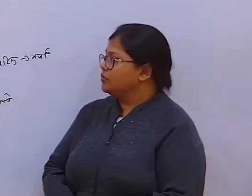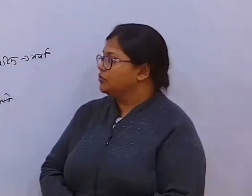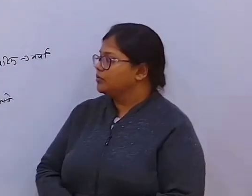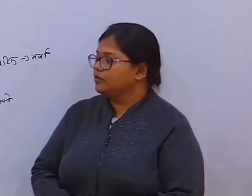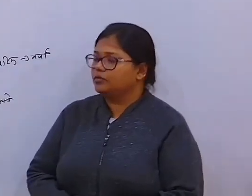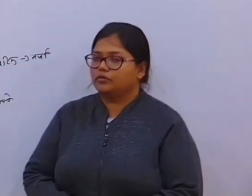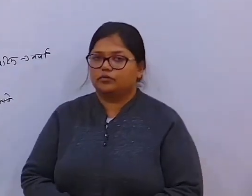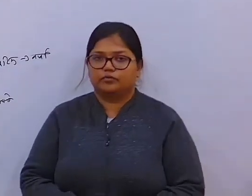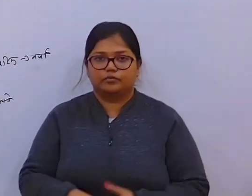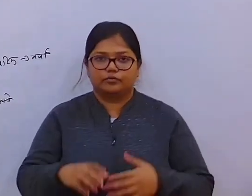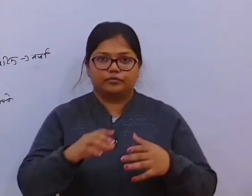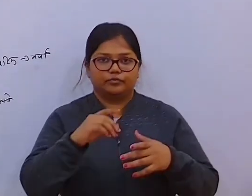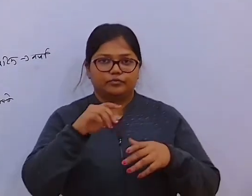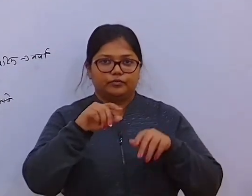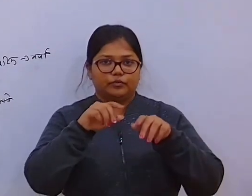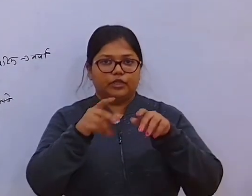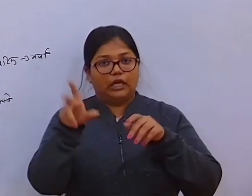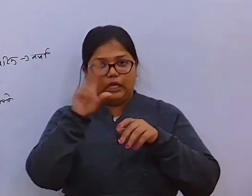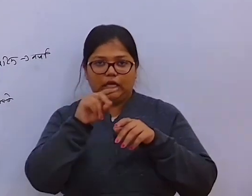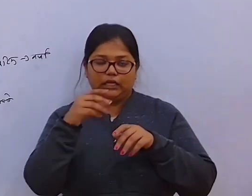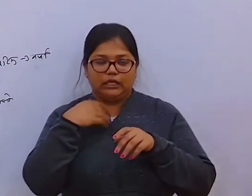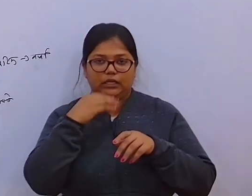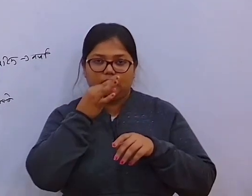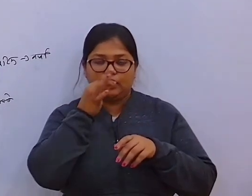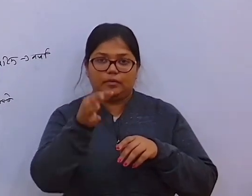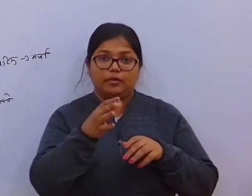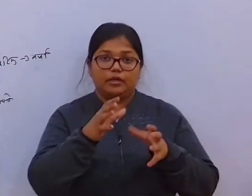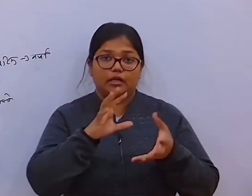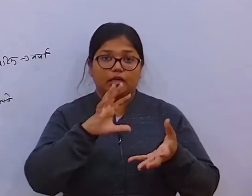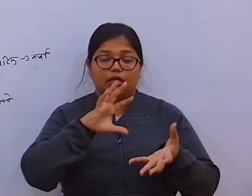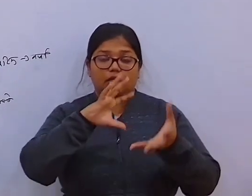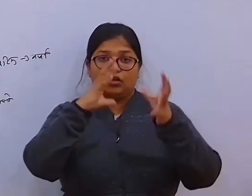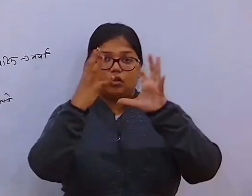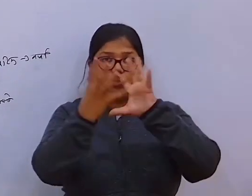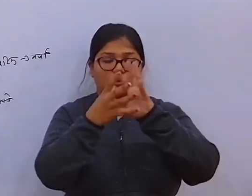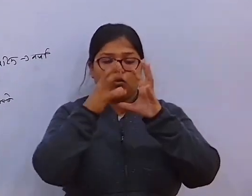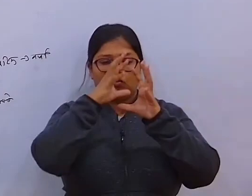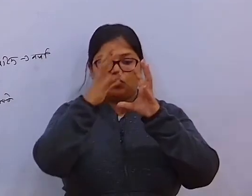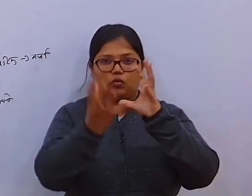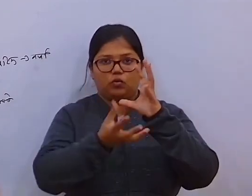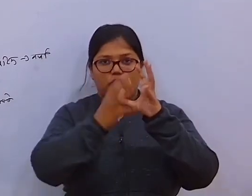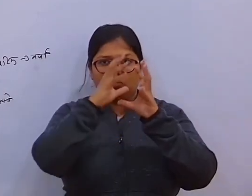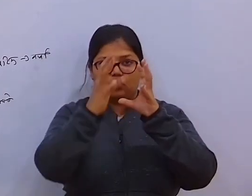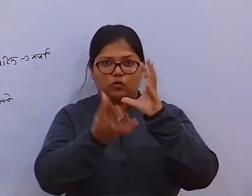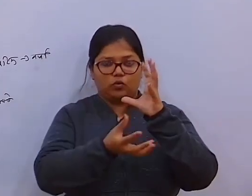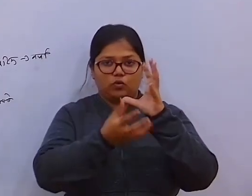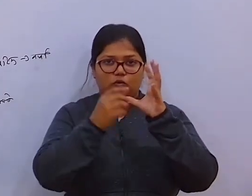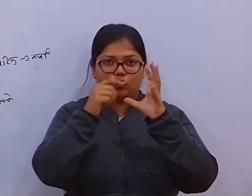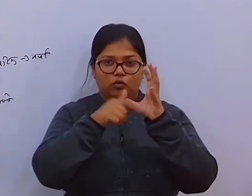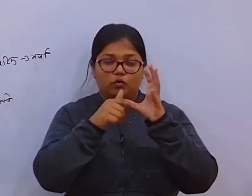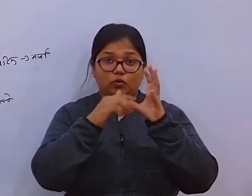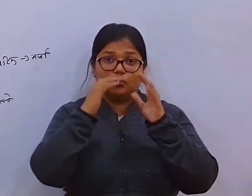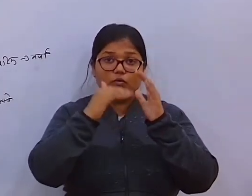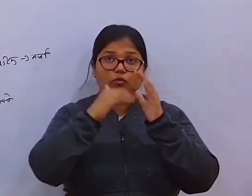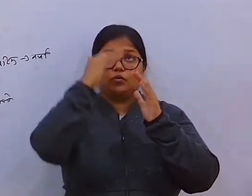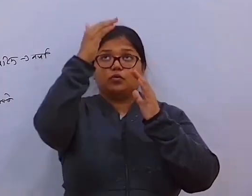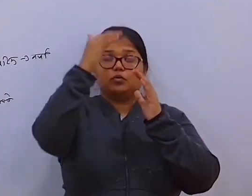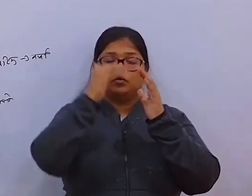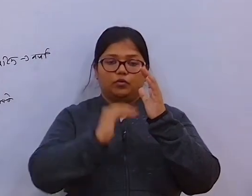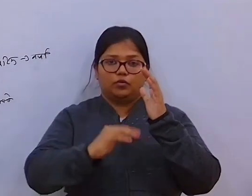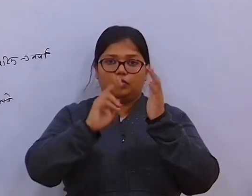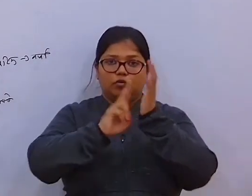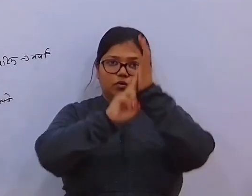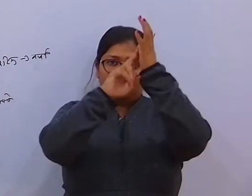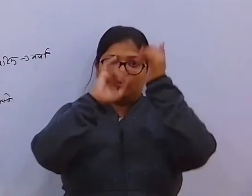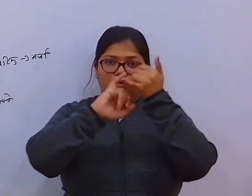दो, नॉर्थ मतलब नॉर्थ वाला गोलार्ध और साउथ वाला गोलार्ध, तो नॉर्थ वाले गोलार्ध में ही,